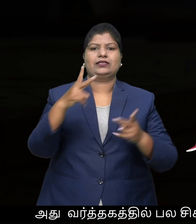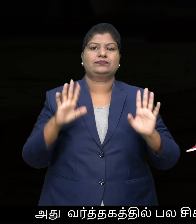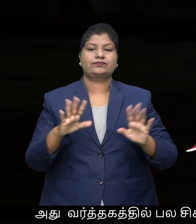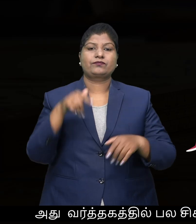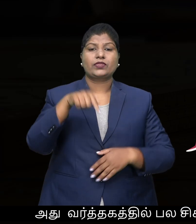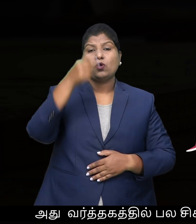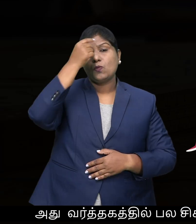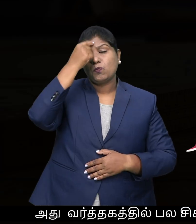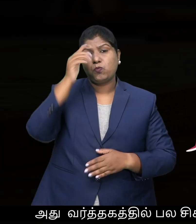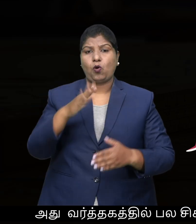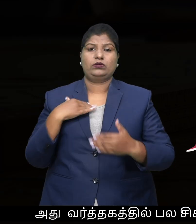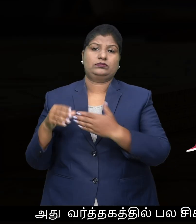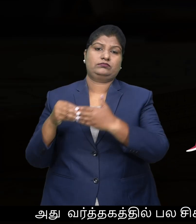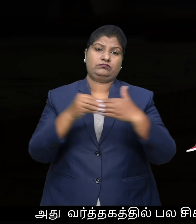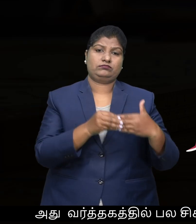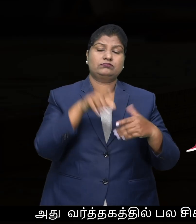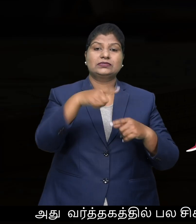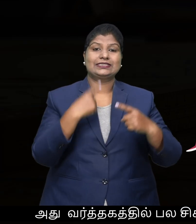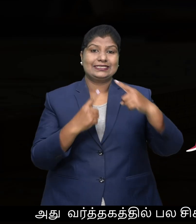பல சிக்கல்களுக்கு வழிவகுத்தது.